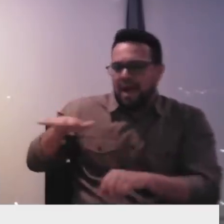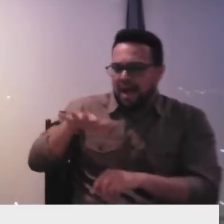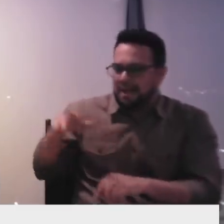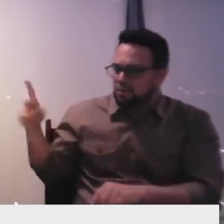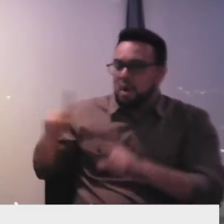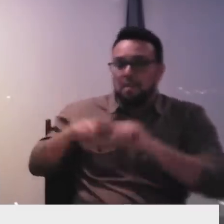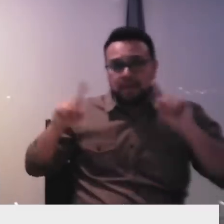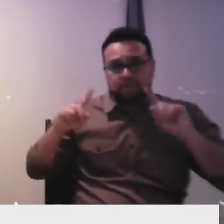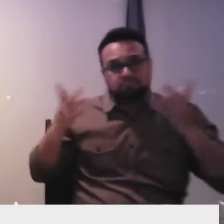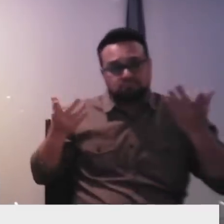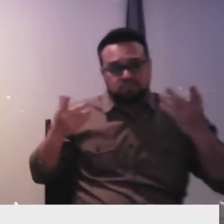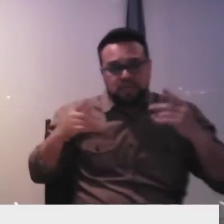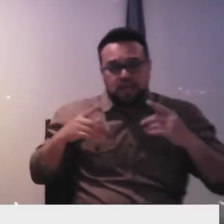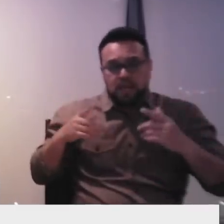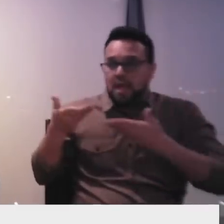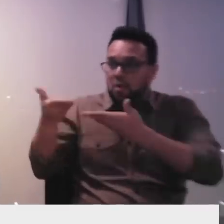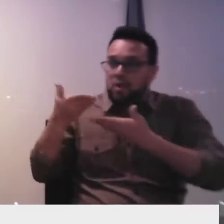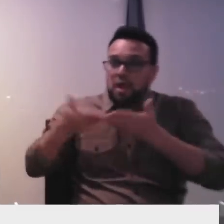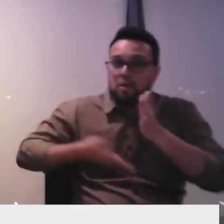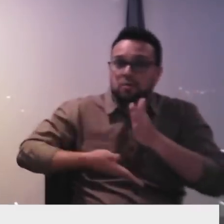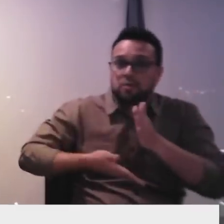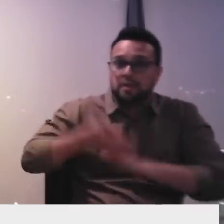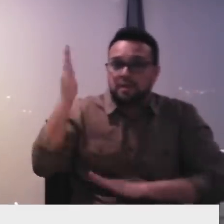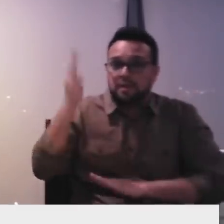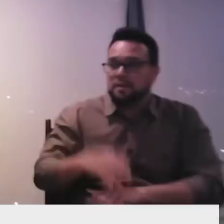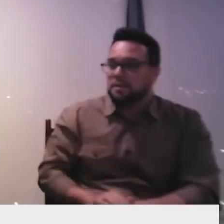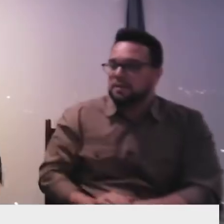ser humano é a tua área. Eu quero ir para